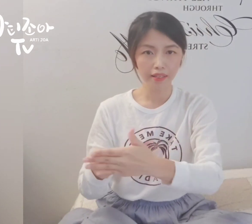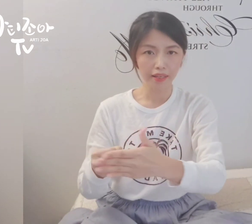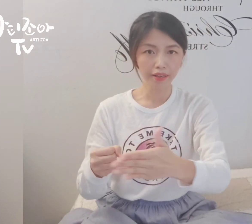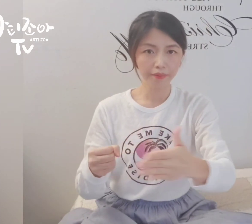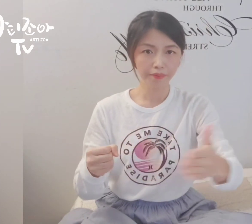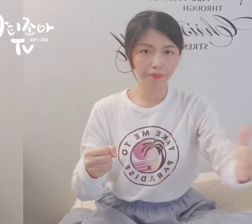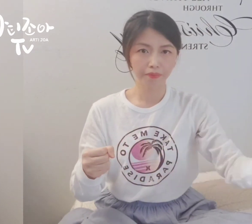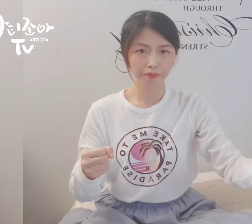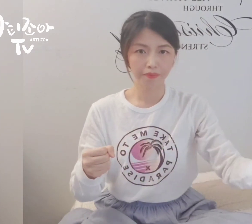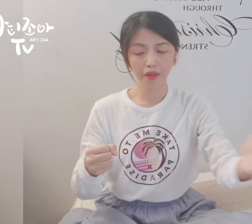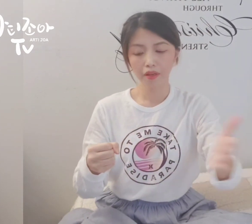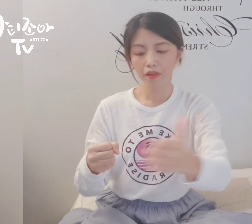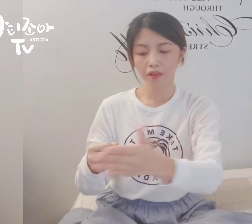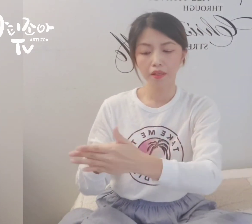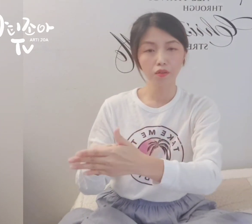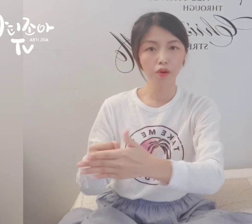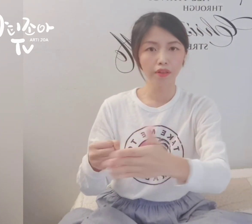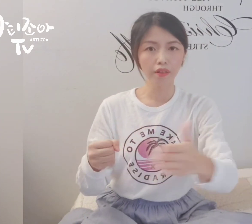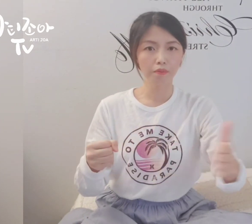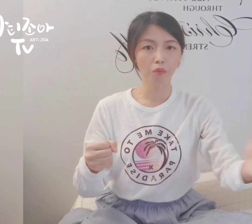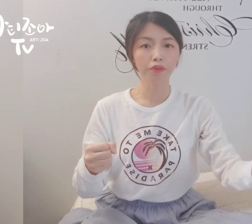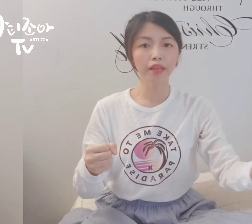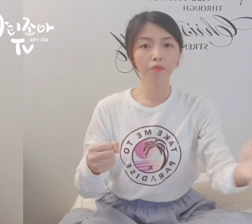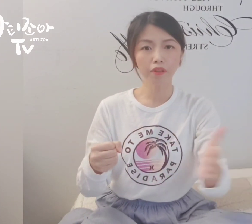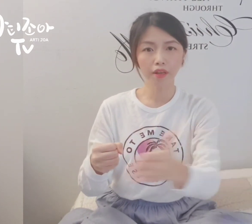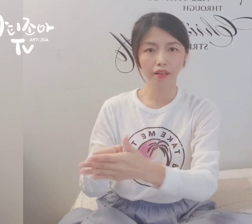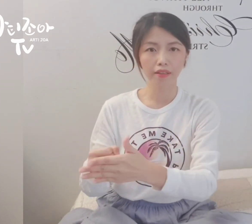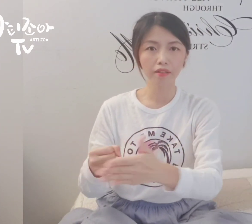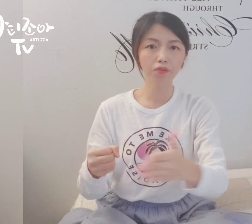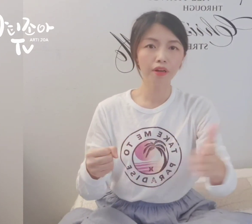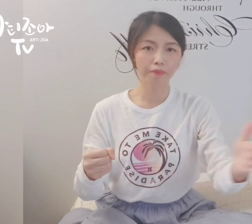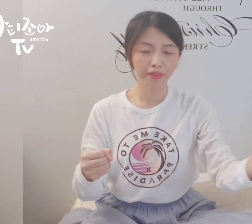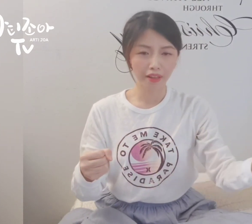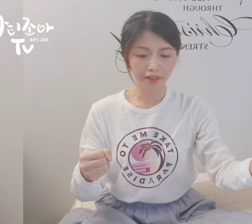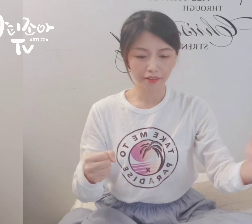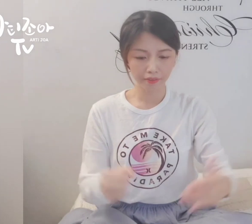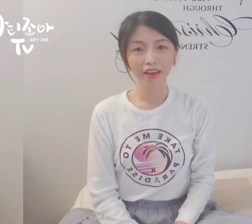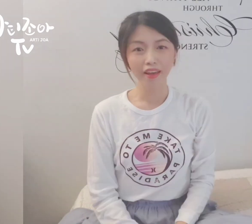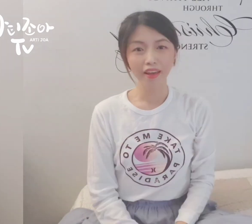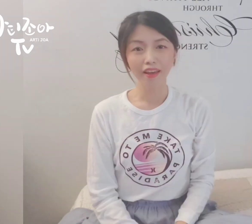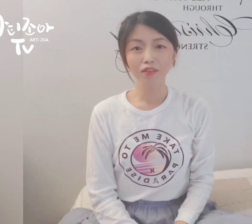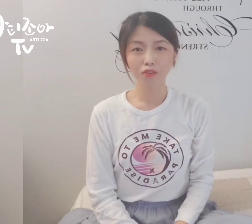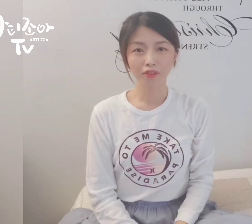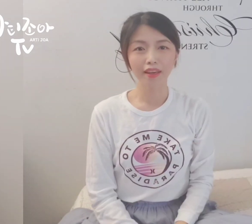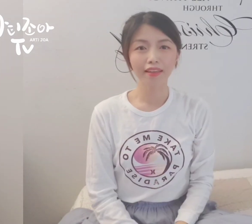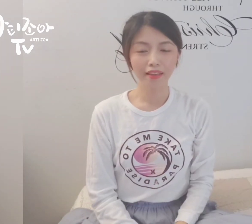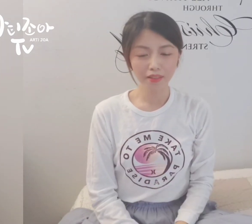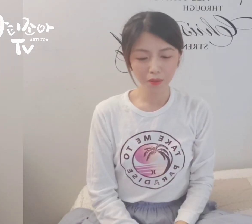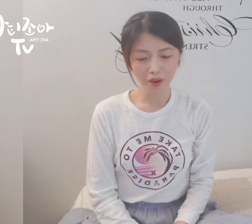임하시니 이 수화는 뭐뭐 때문에 라는 수화입니다. 능력에 주께